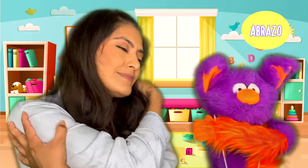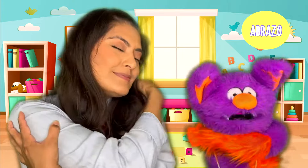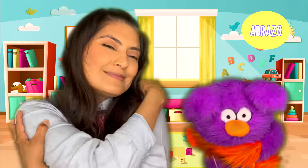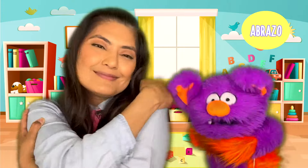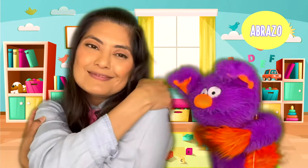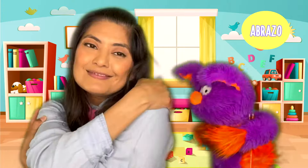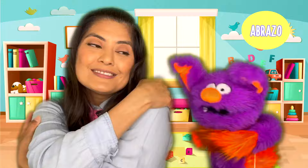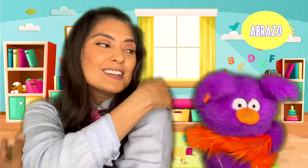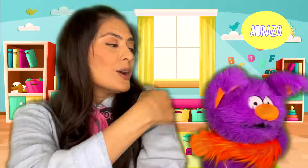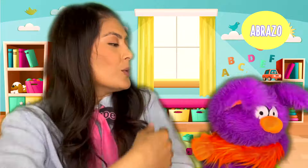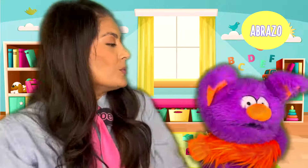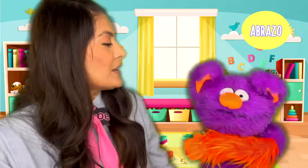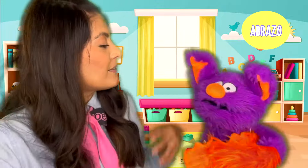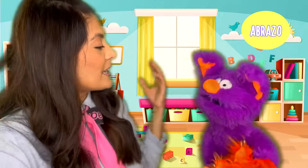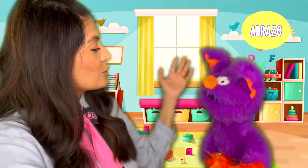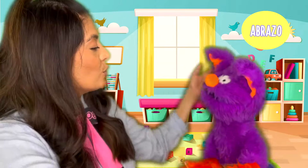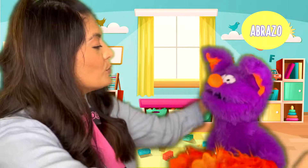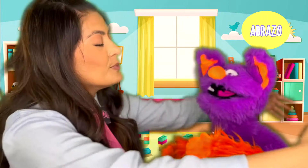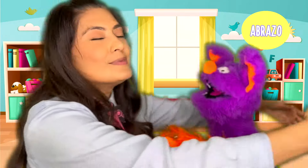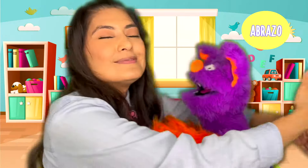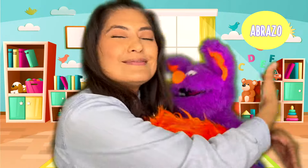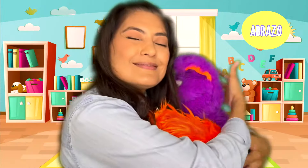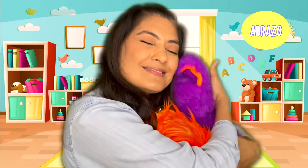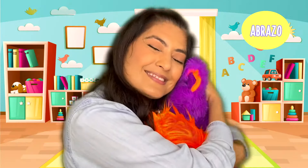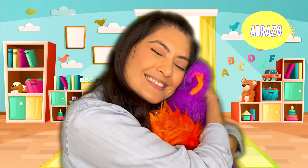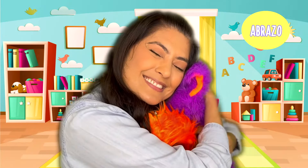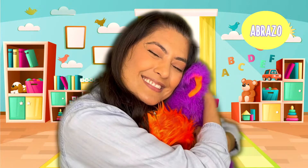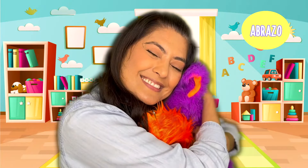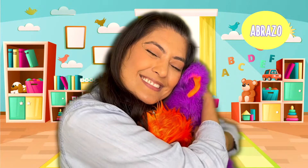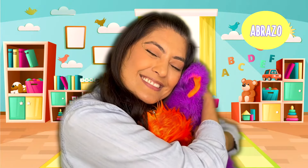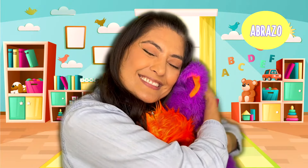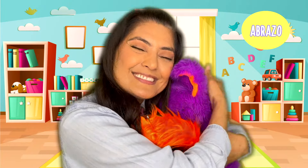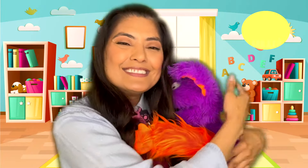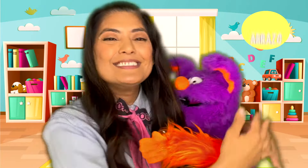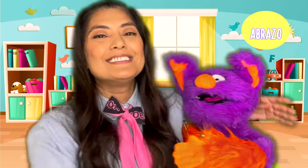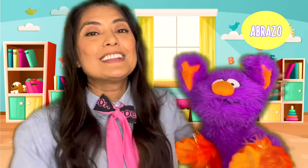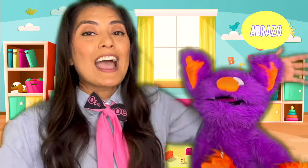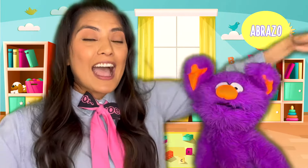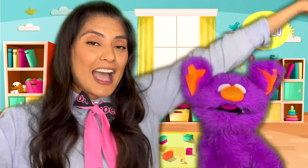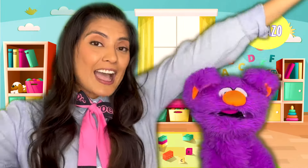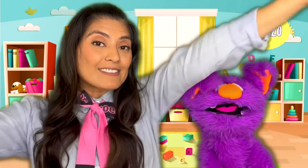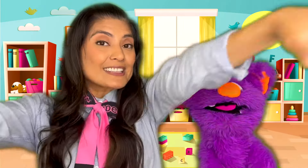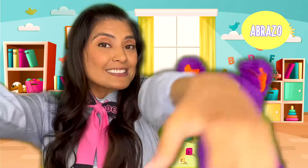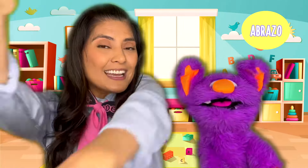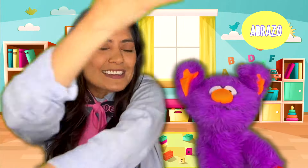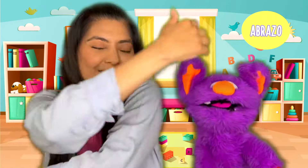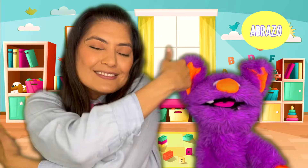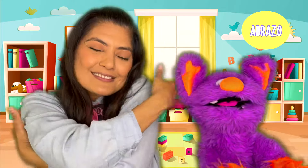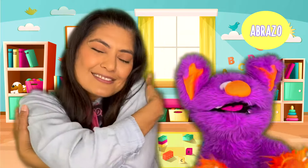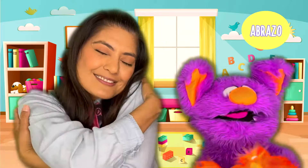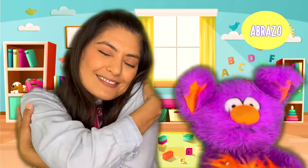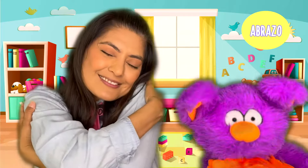Abrazo. Un abrazo. Abrazo. abrazar.